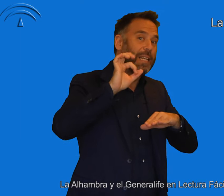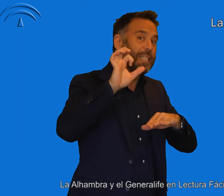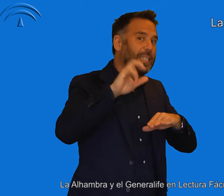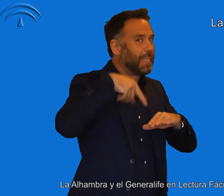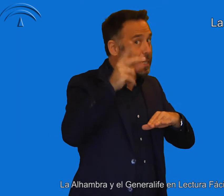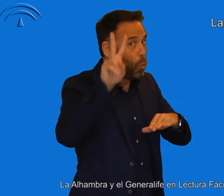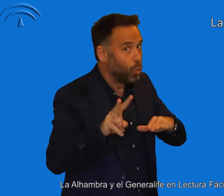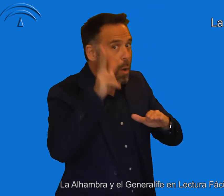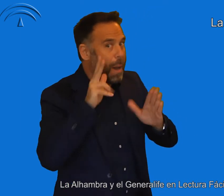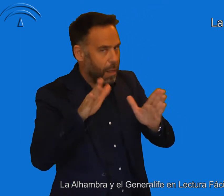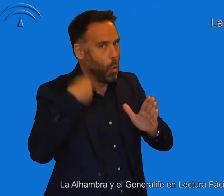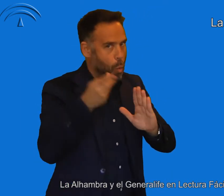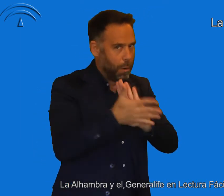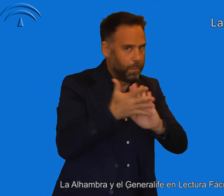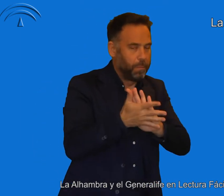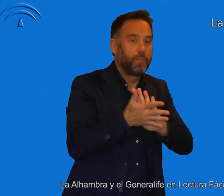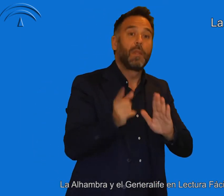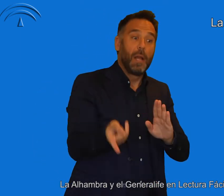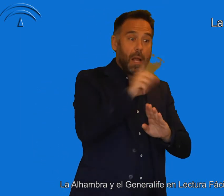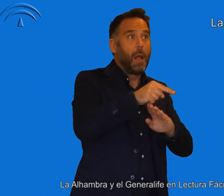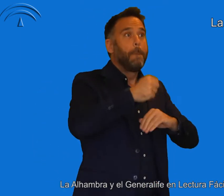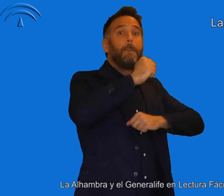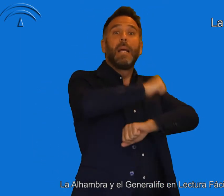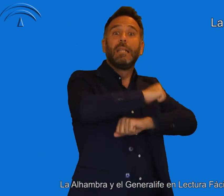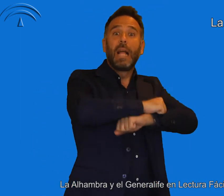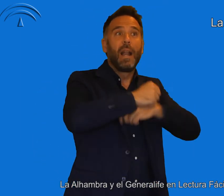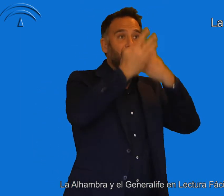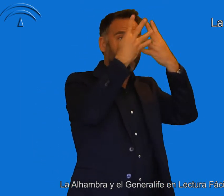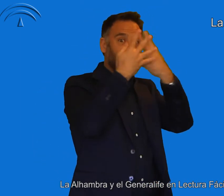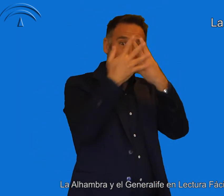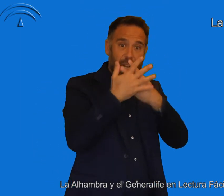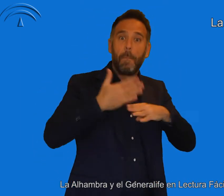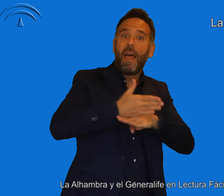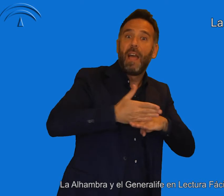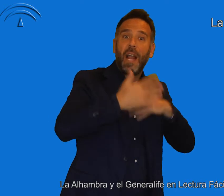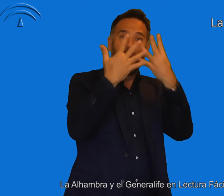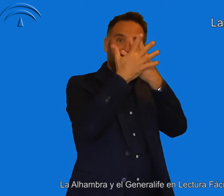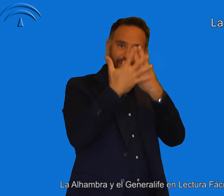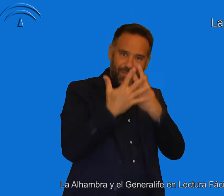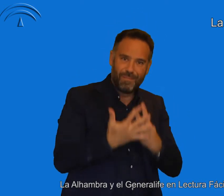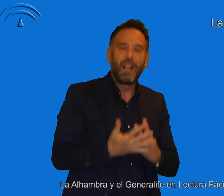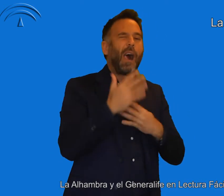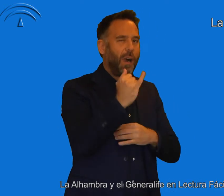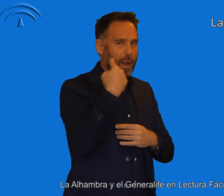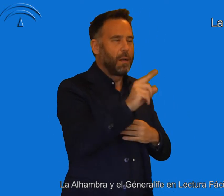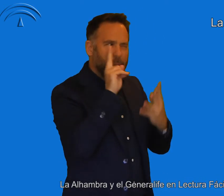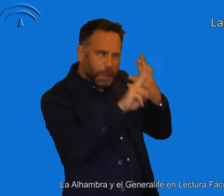Comares. La fachada tiene 2 puertas iguales y ventanas cerradas con celosías de madera.